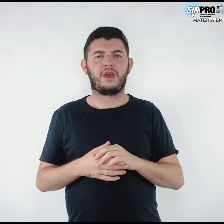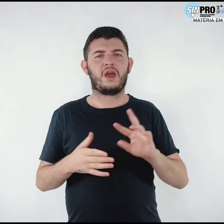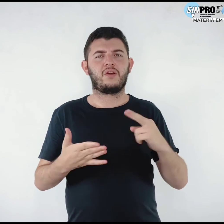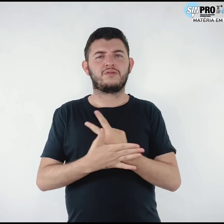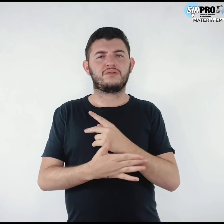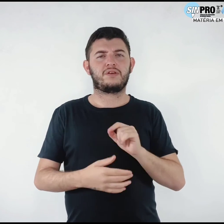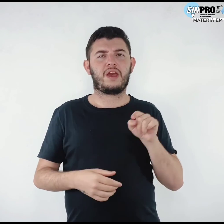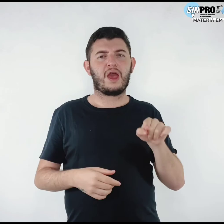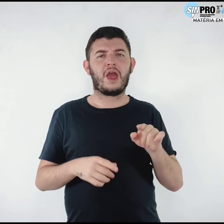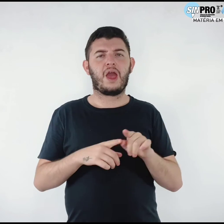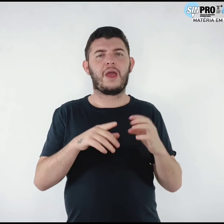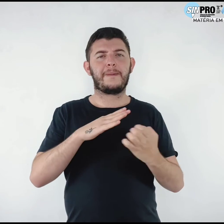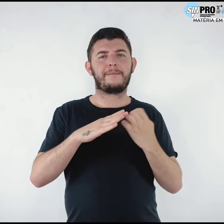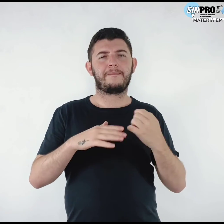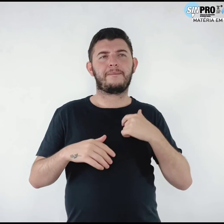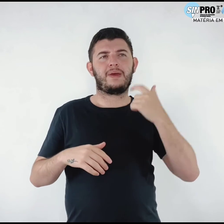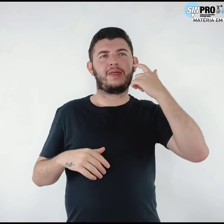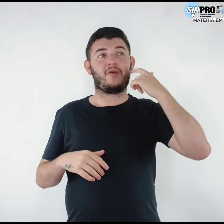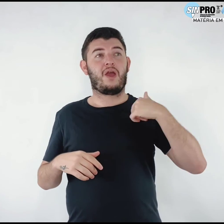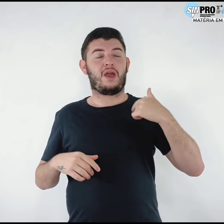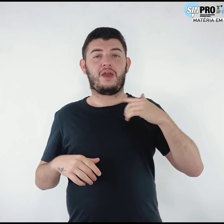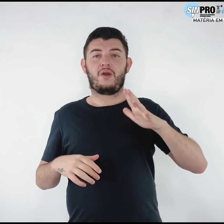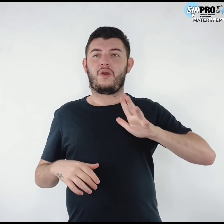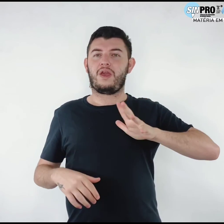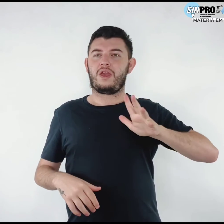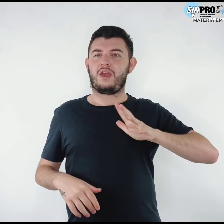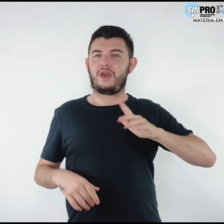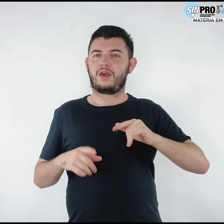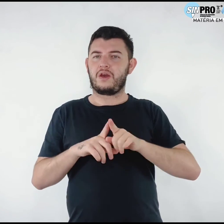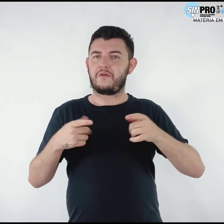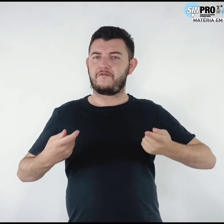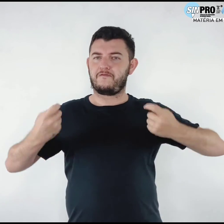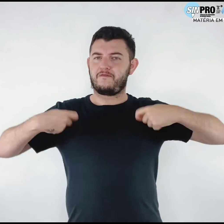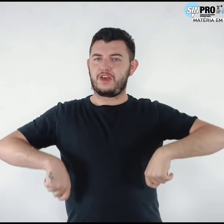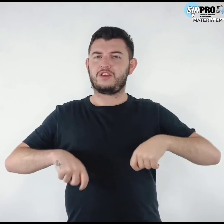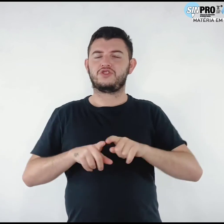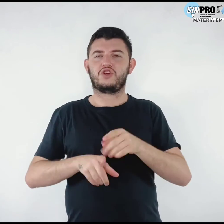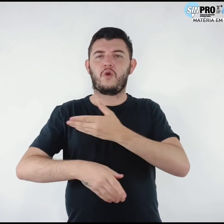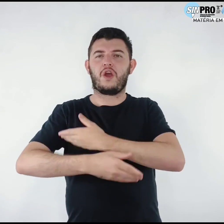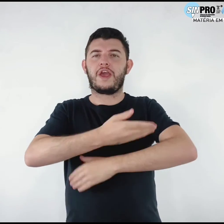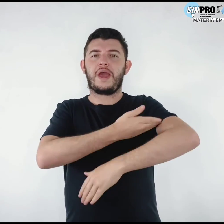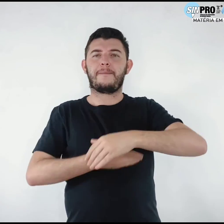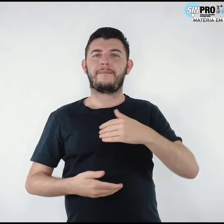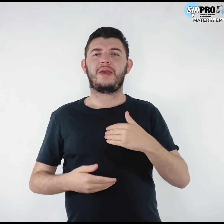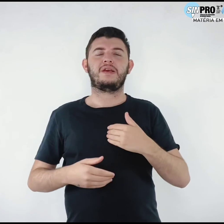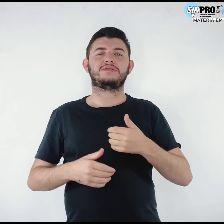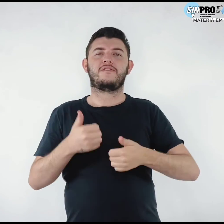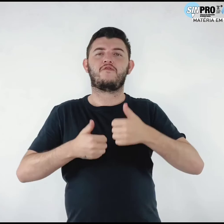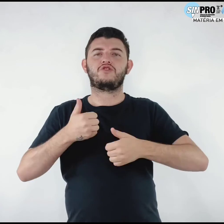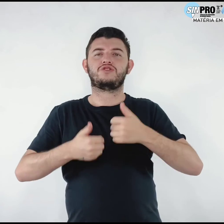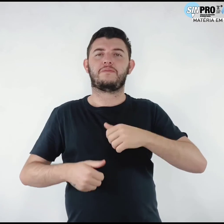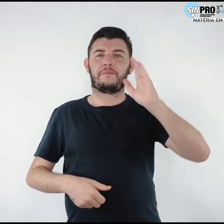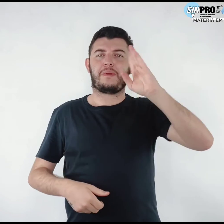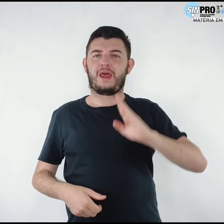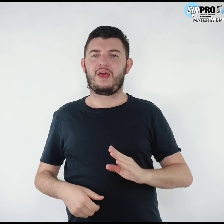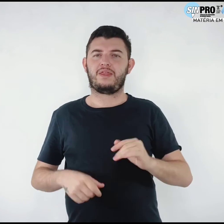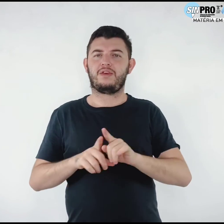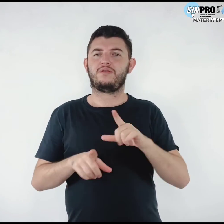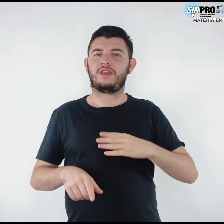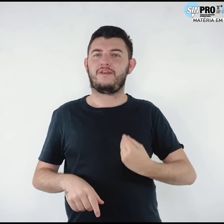rica e foi para as ruas de camisa da seleção brasileira de futebol. Fez arminha com